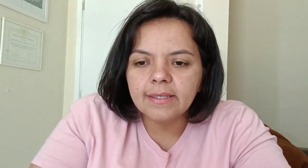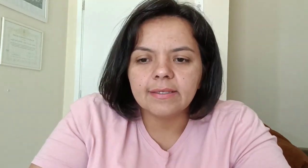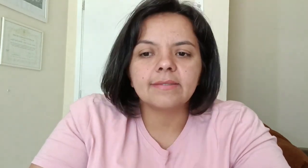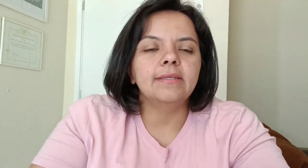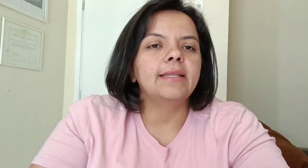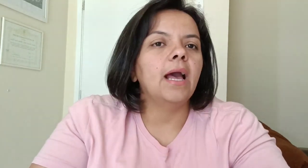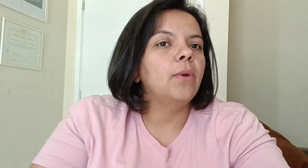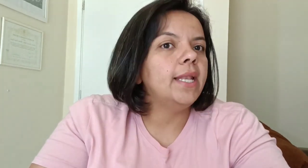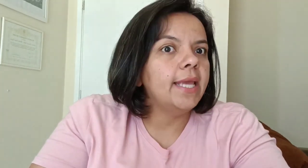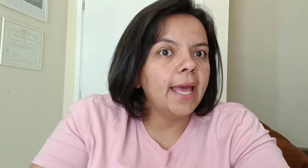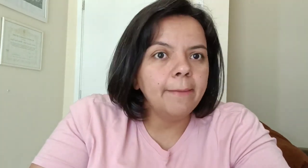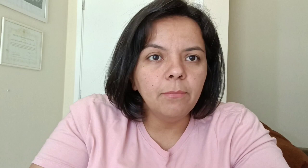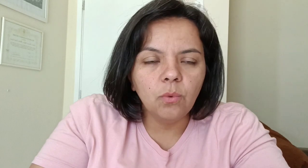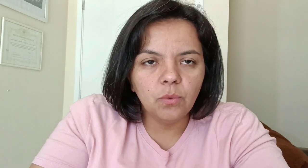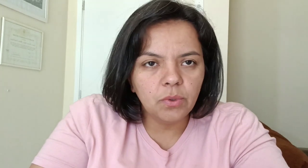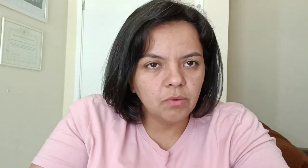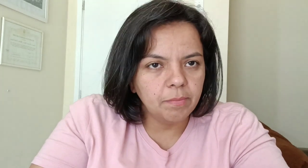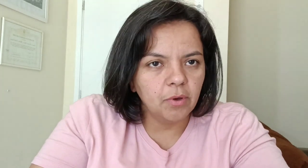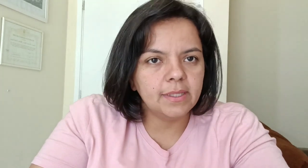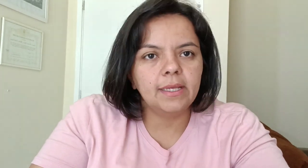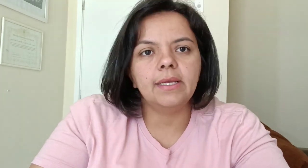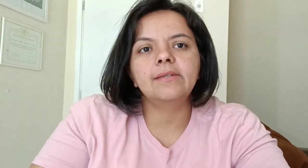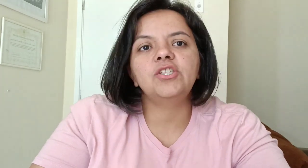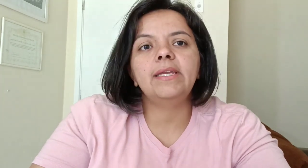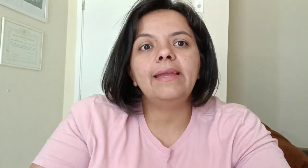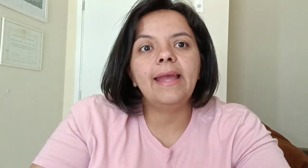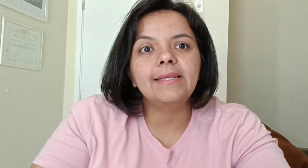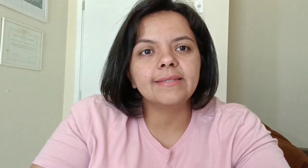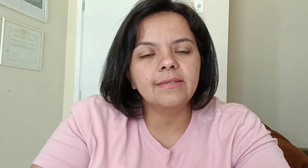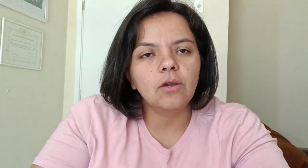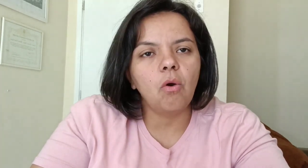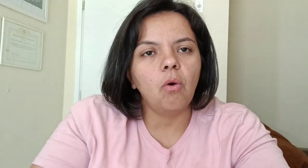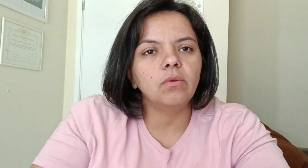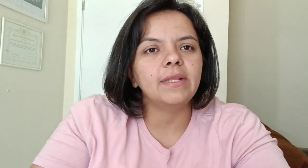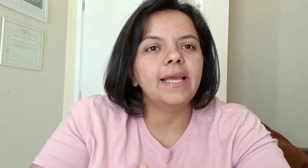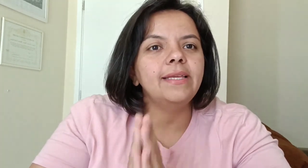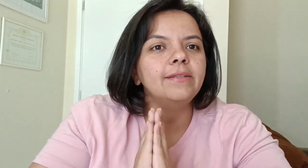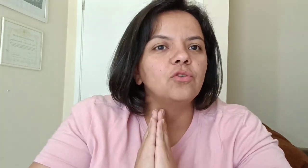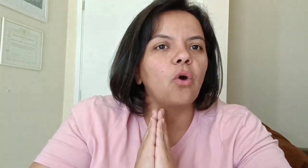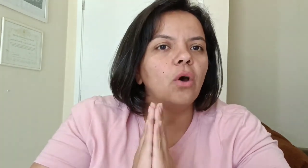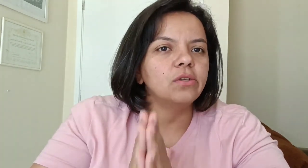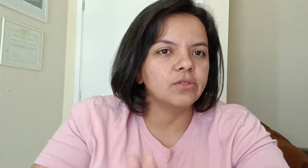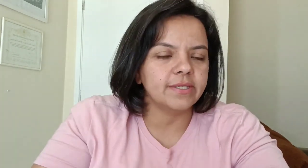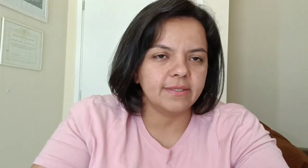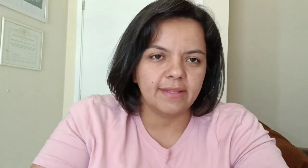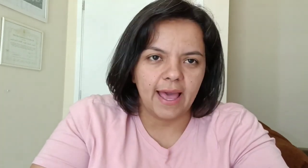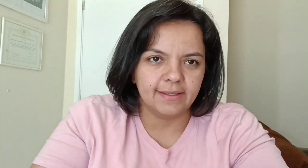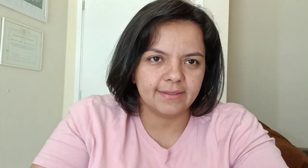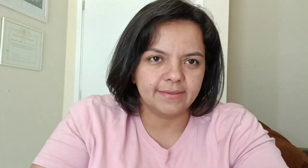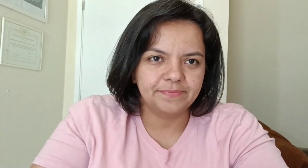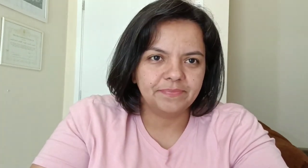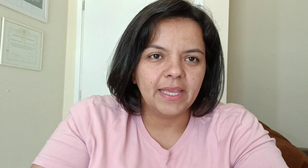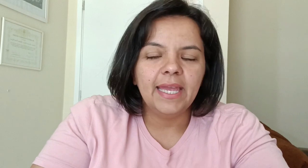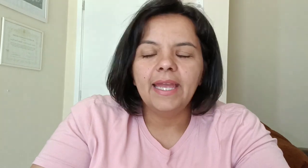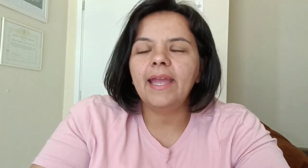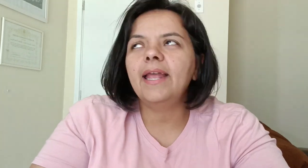Esse sinal, ele é muito importante e ele se encontra em todos os sinais, ele